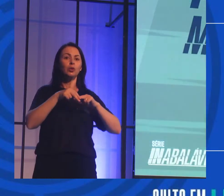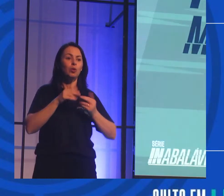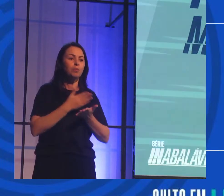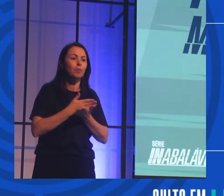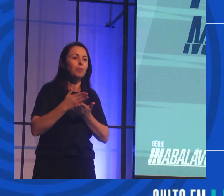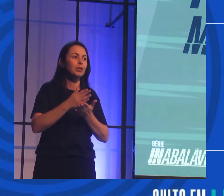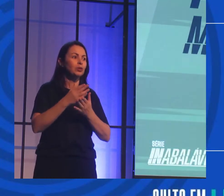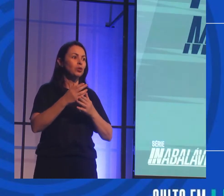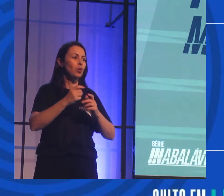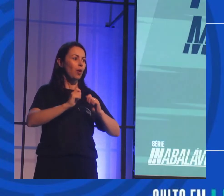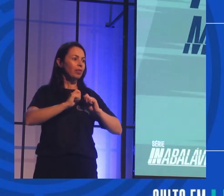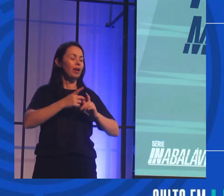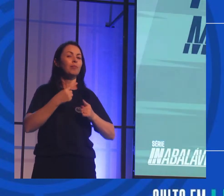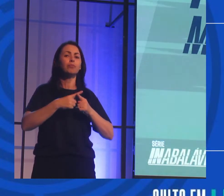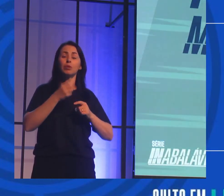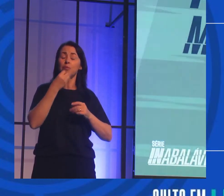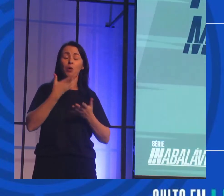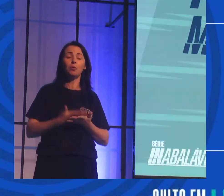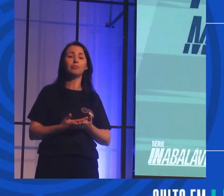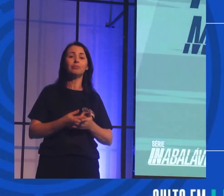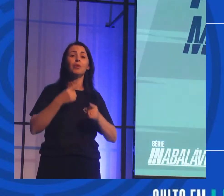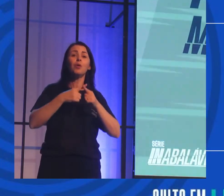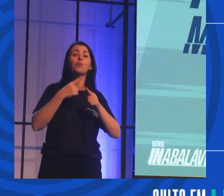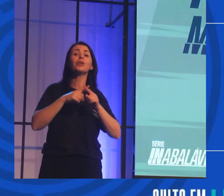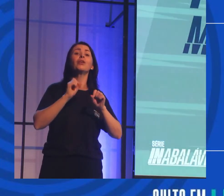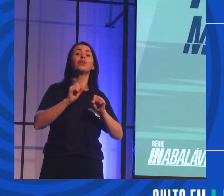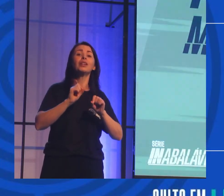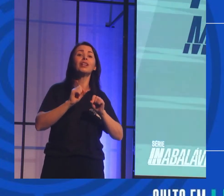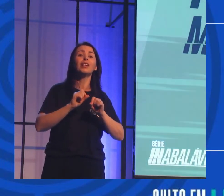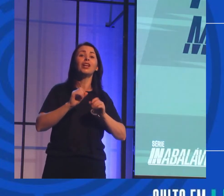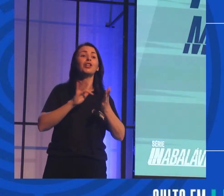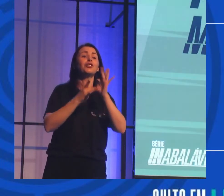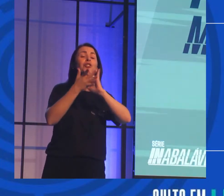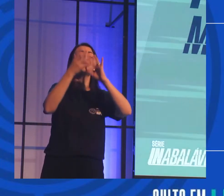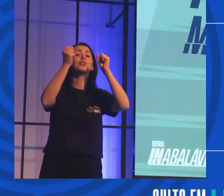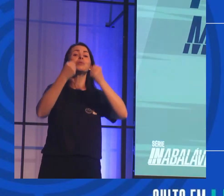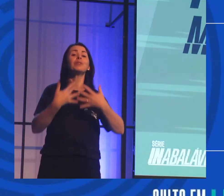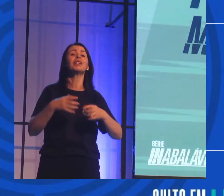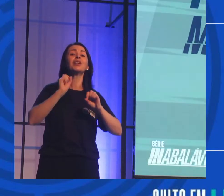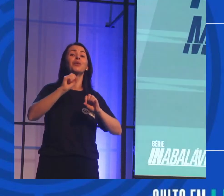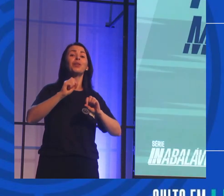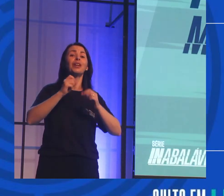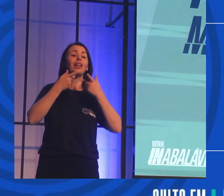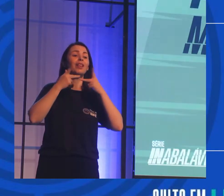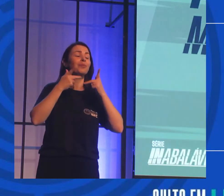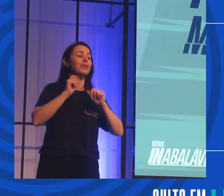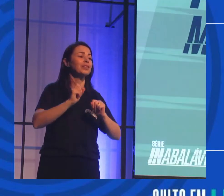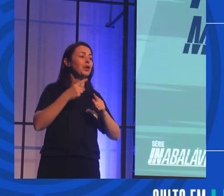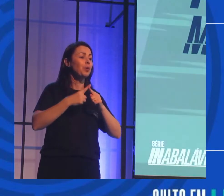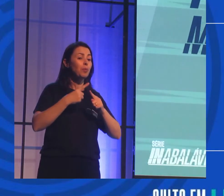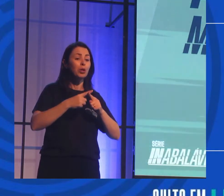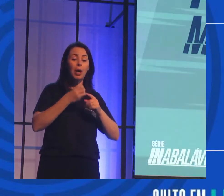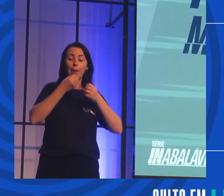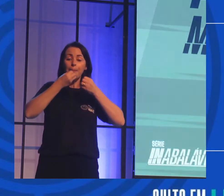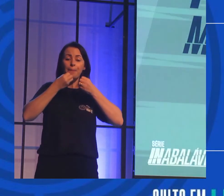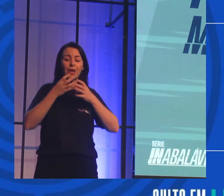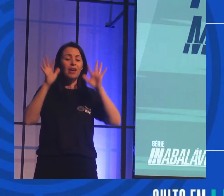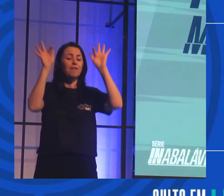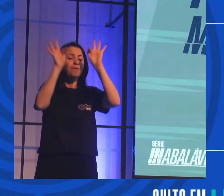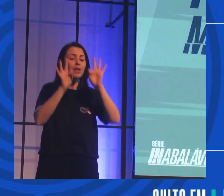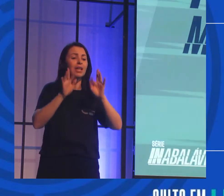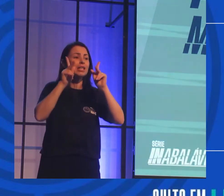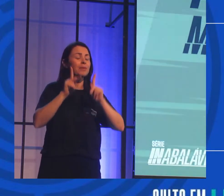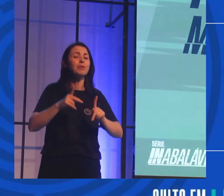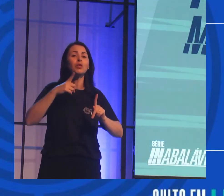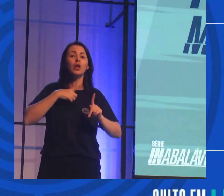Mateus capítulo 5, Sermão do Monte, Jesus diz: bem-aventurados os perseguidos. Não porque estão fazendo coisa errada,